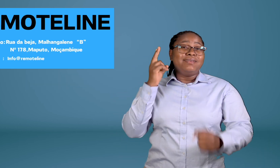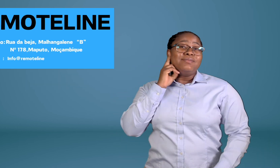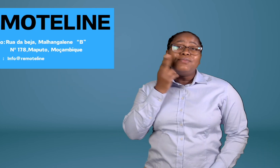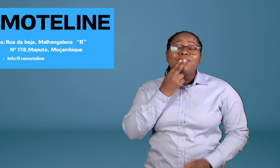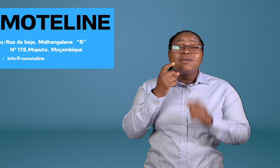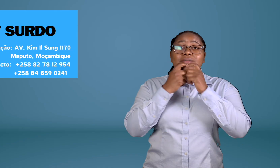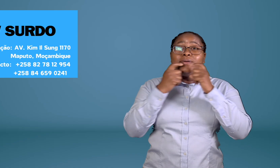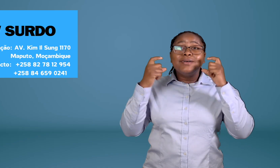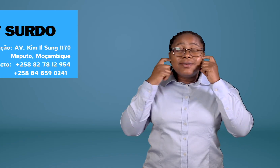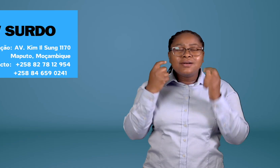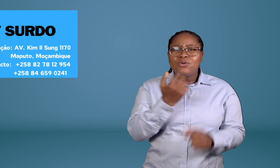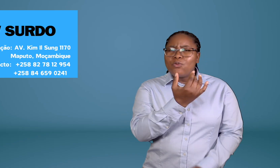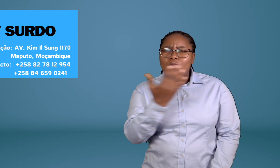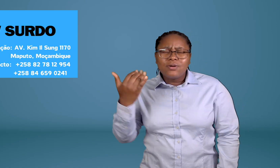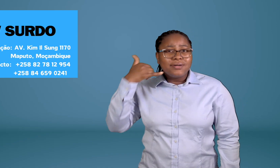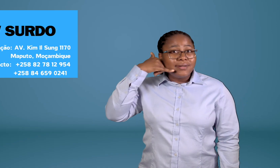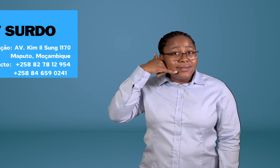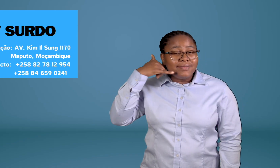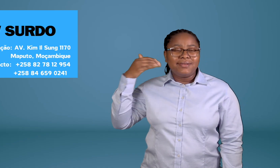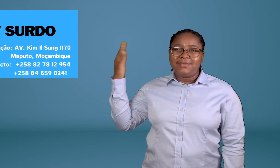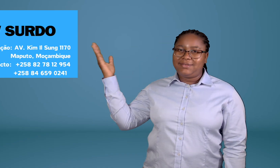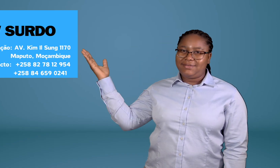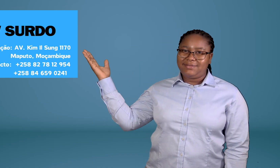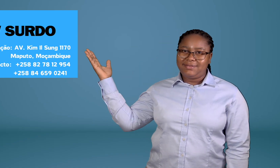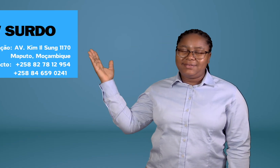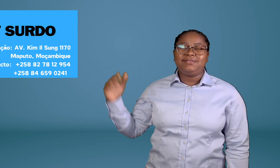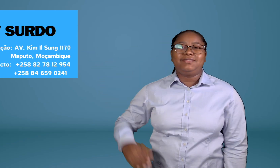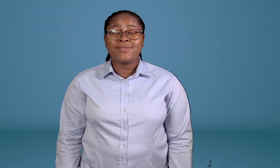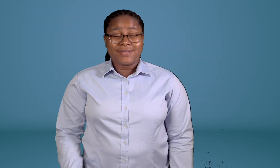Remote Line ou nas plataformas digitais da TV Surdo.